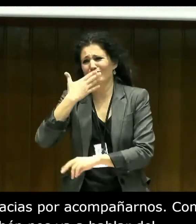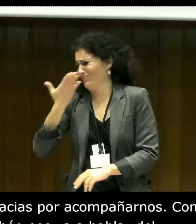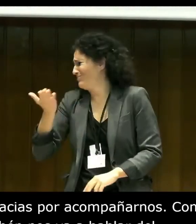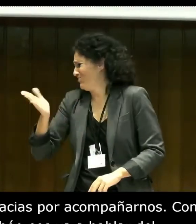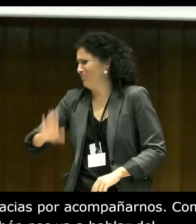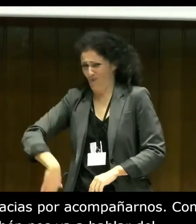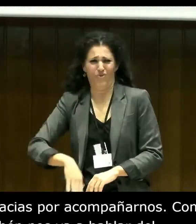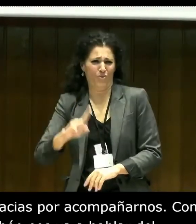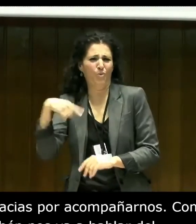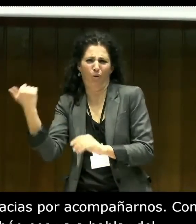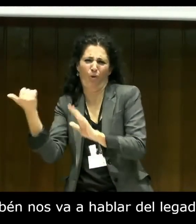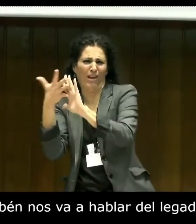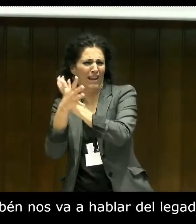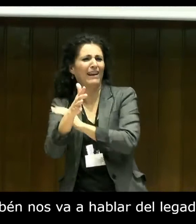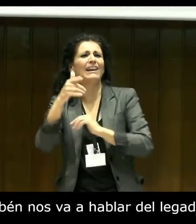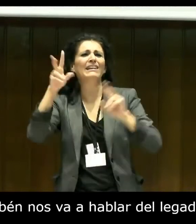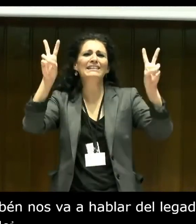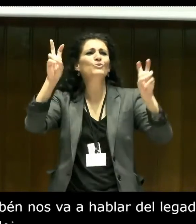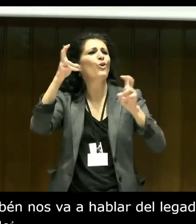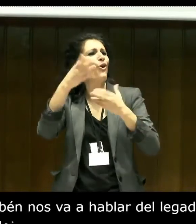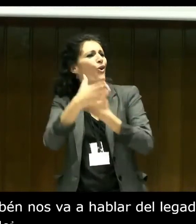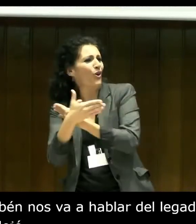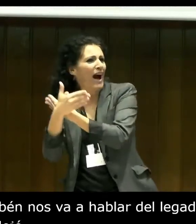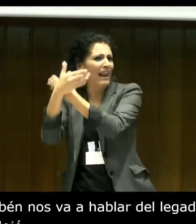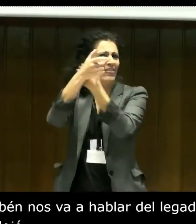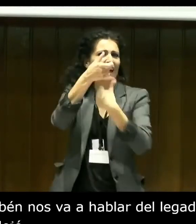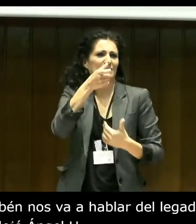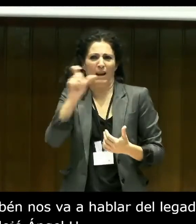El título de la ponencia es precioso: